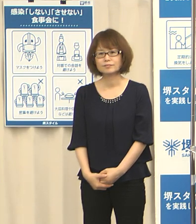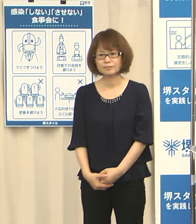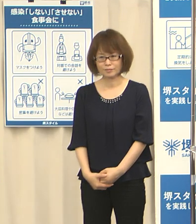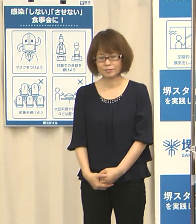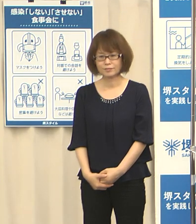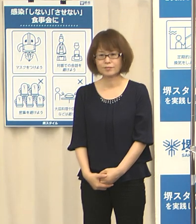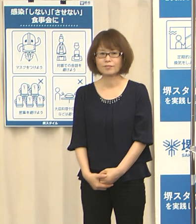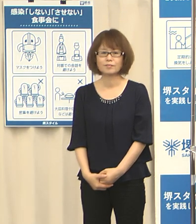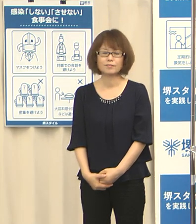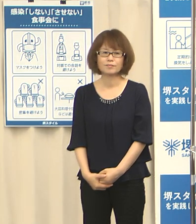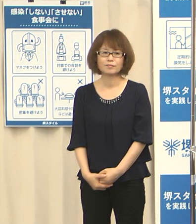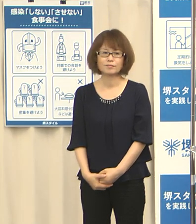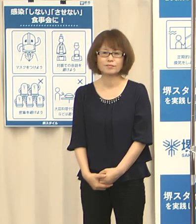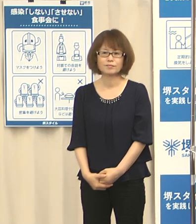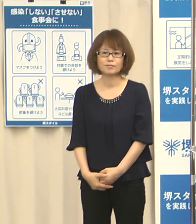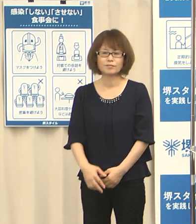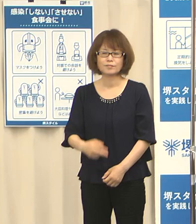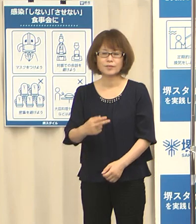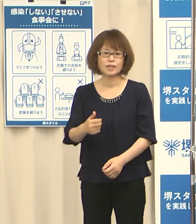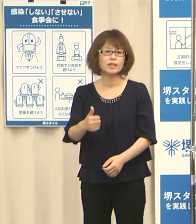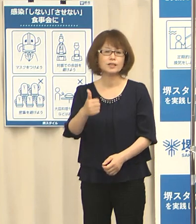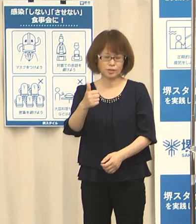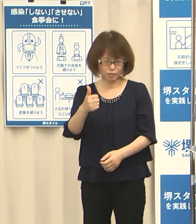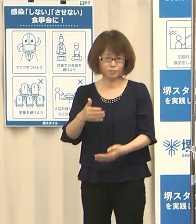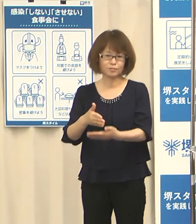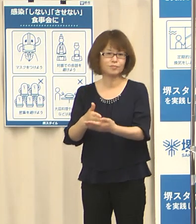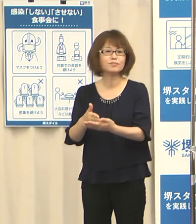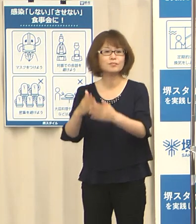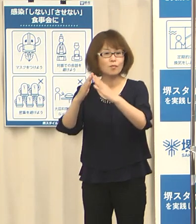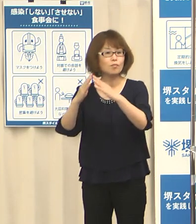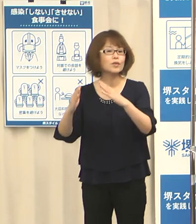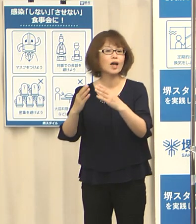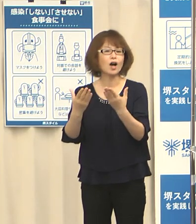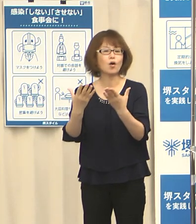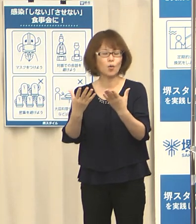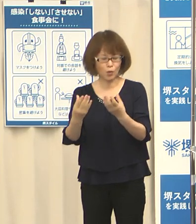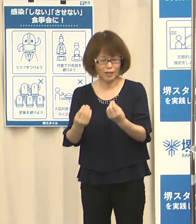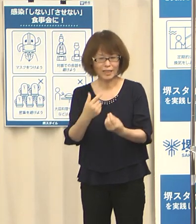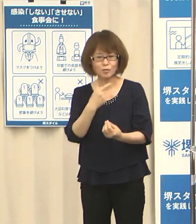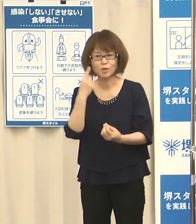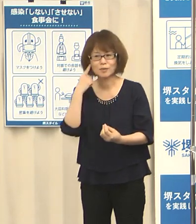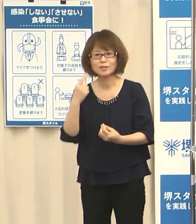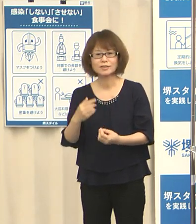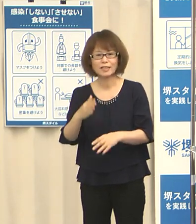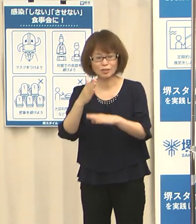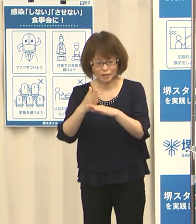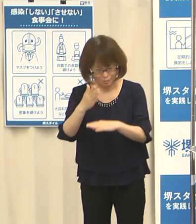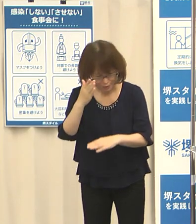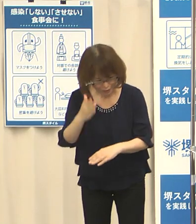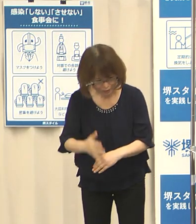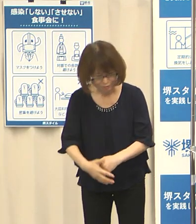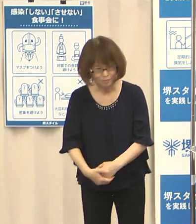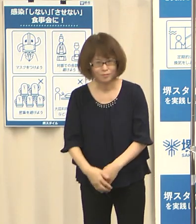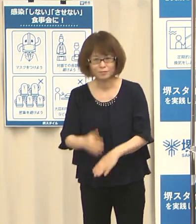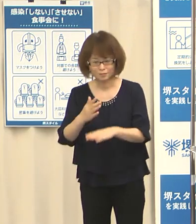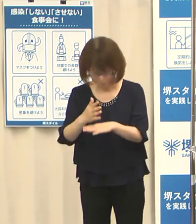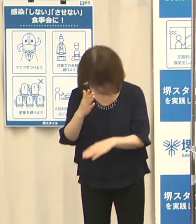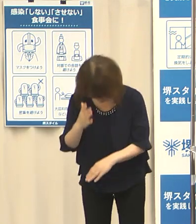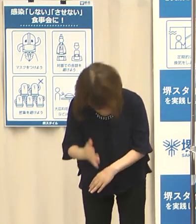それでは、市長定例会記者会見これにて終了させていただきます。どうもありがとうございました。 ありがとうございました。